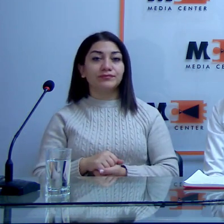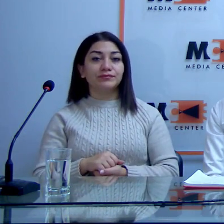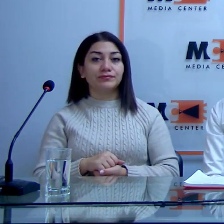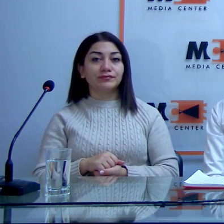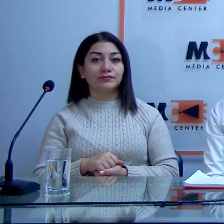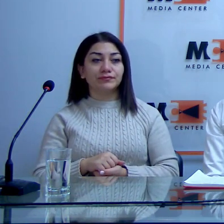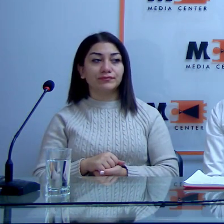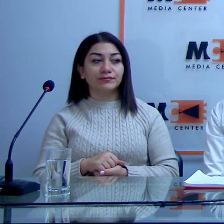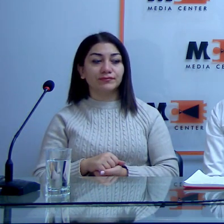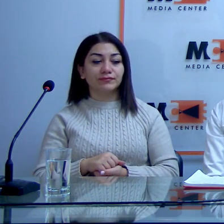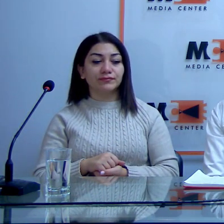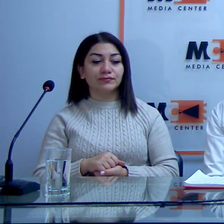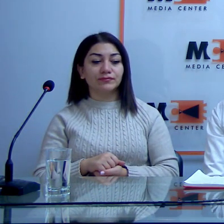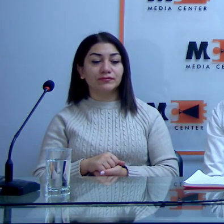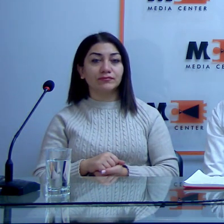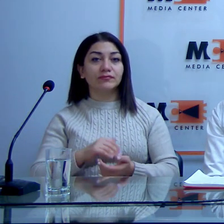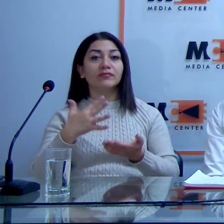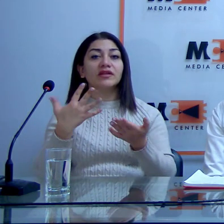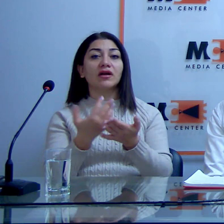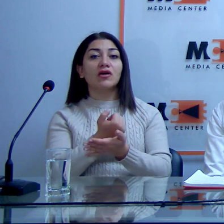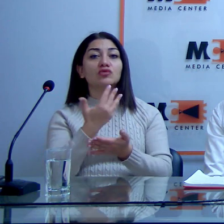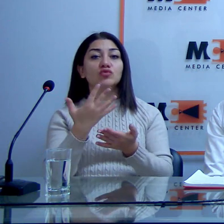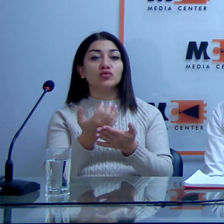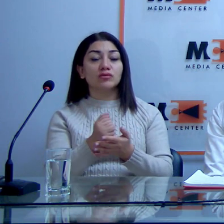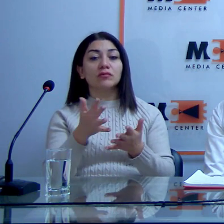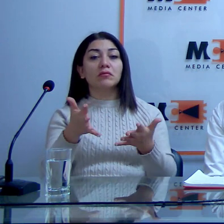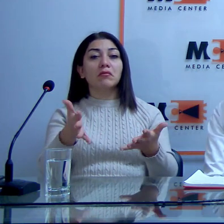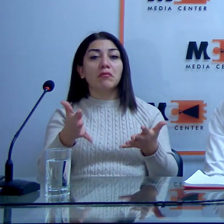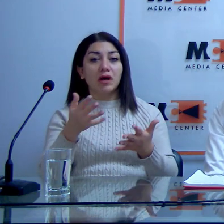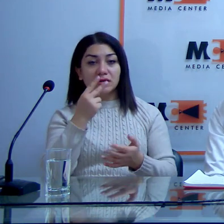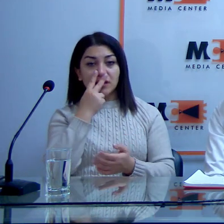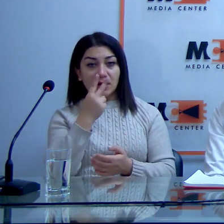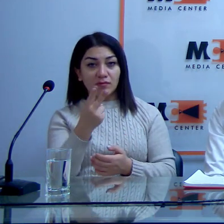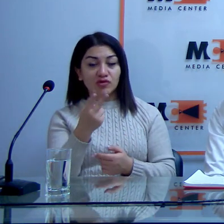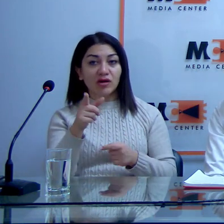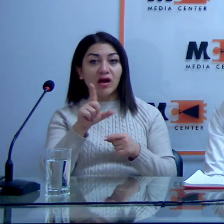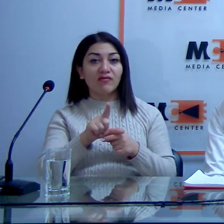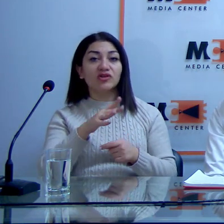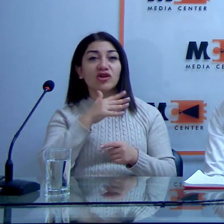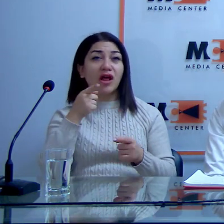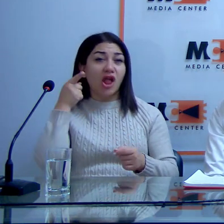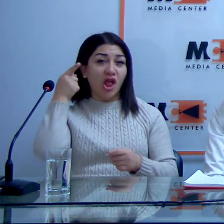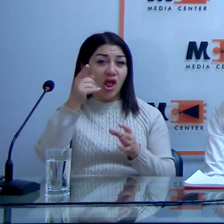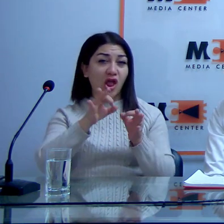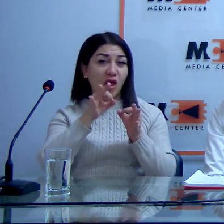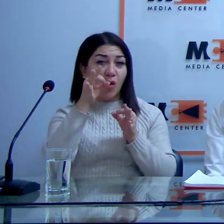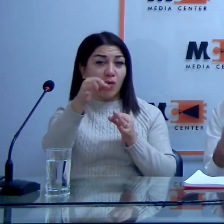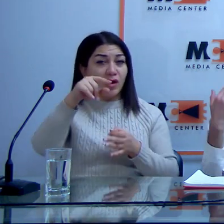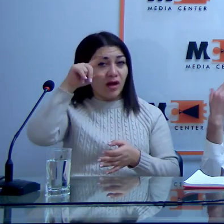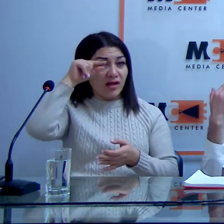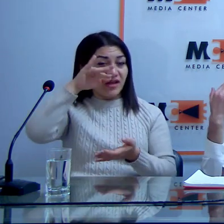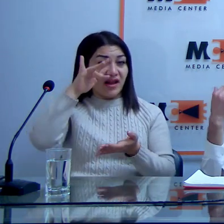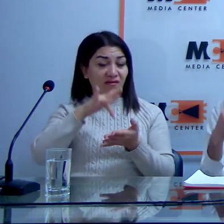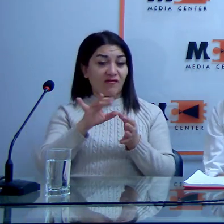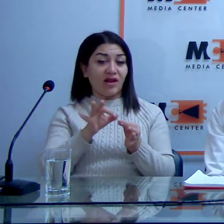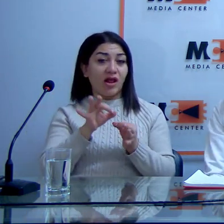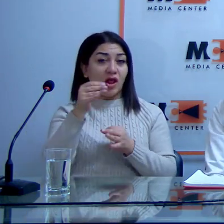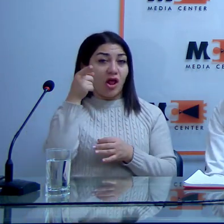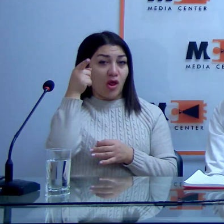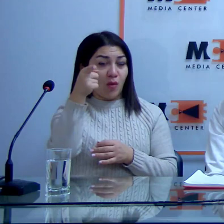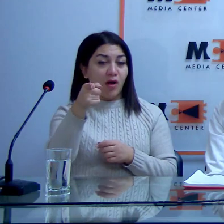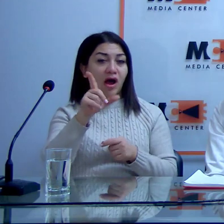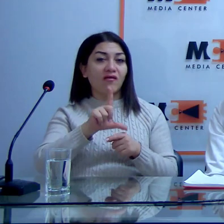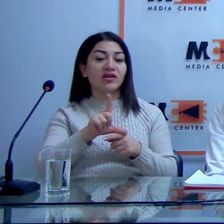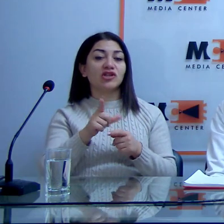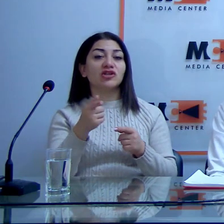Եվ այստեղ արդյունքներն էլ հստակ ցույց են տալիս, որ ինչքան ավելի շատ է կտրվածությունը մայրաքաղաքից, այնքան ավելի